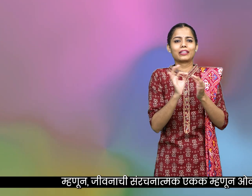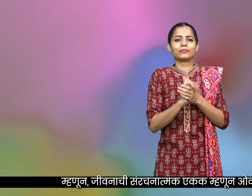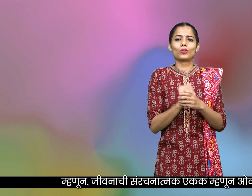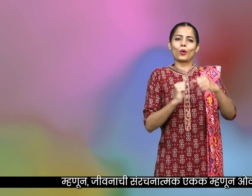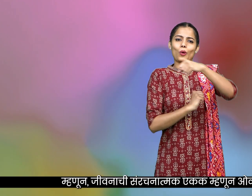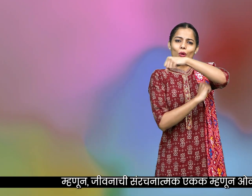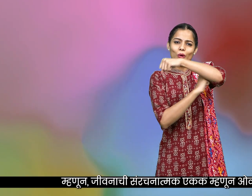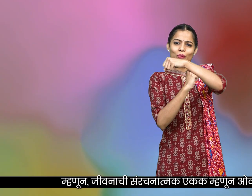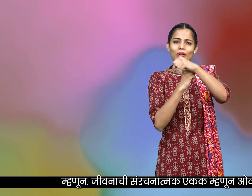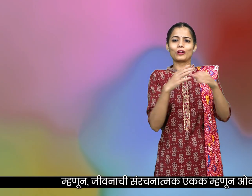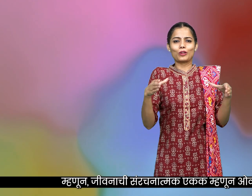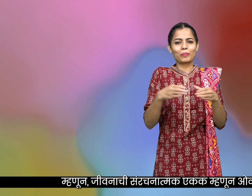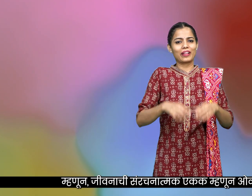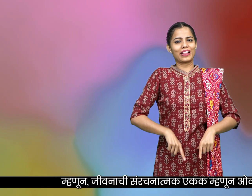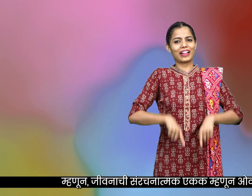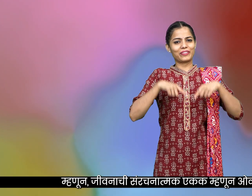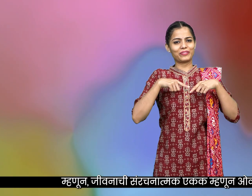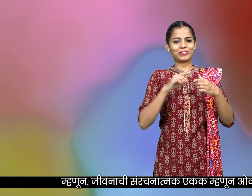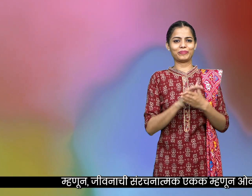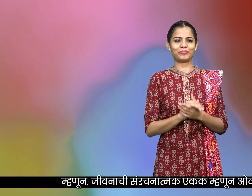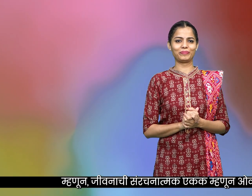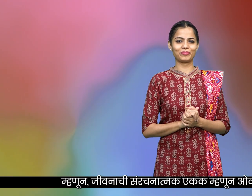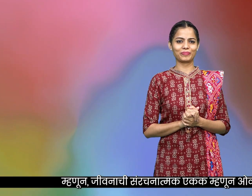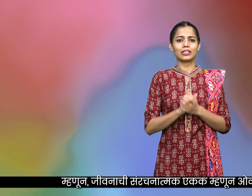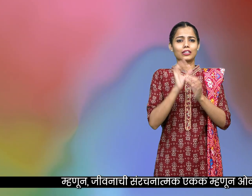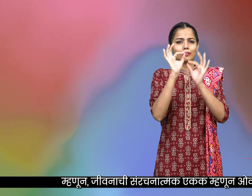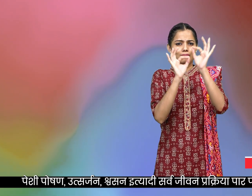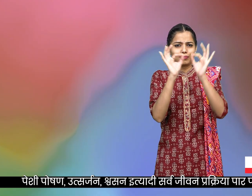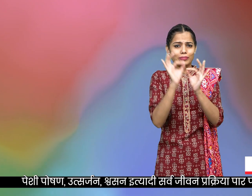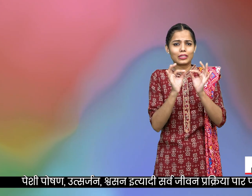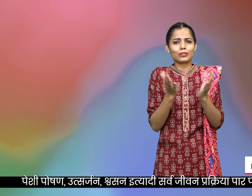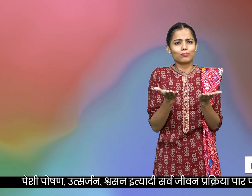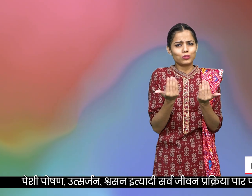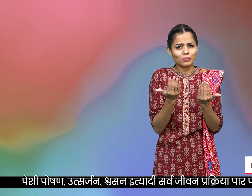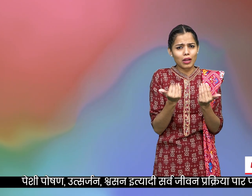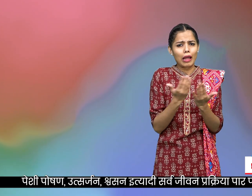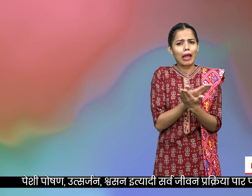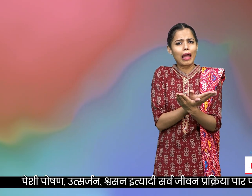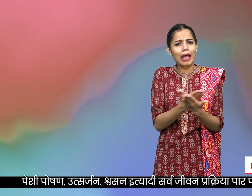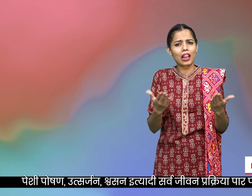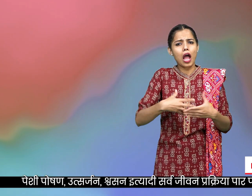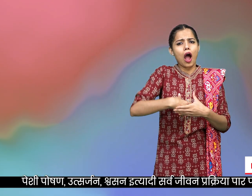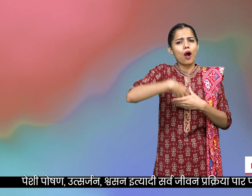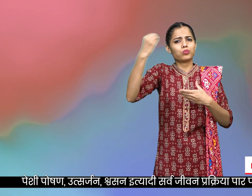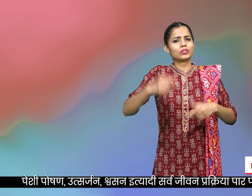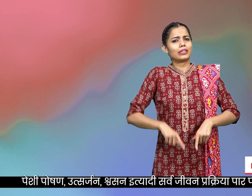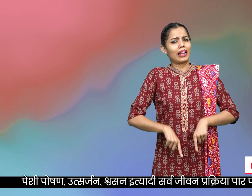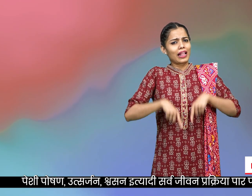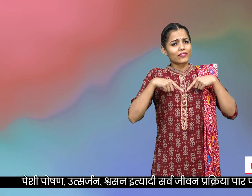म्हणून जीवनाची संरचनात्मक एकक म्हणून ओळखले जाते. पेशी पोषण, उत्सर्जन, श्वसन इत्यादी सर्व